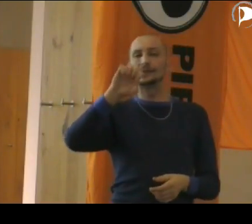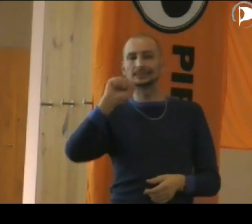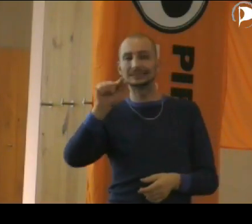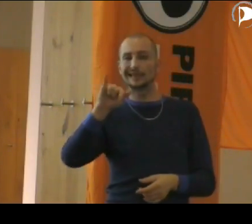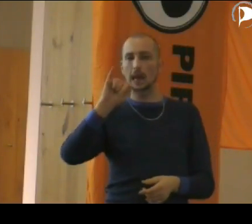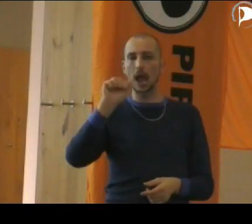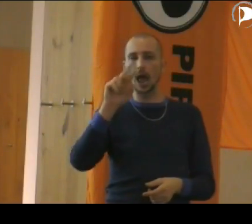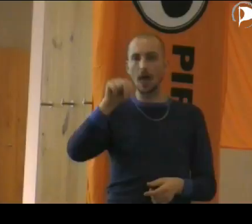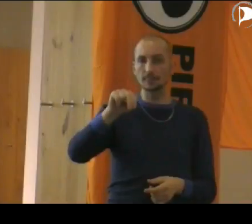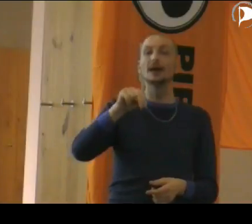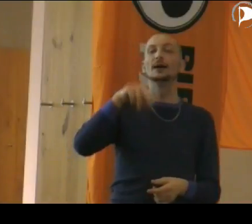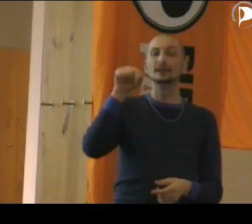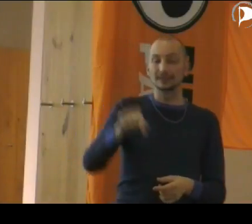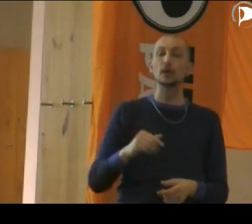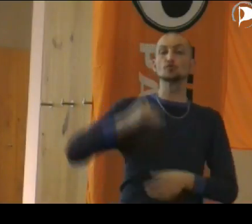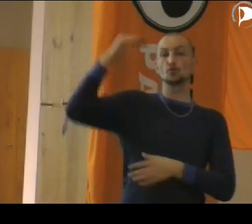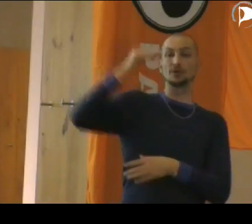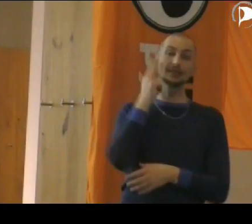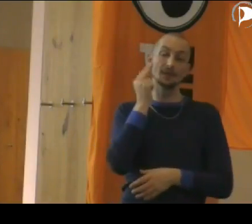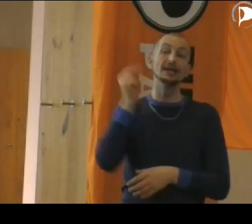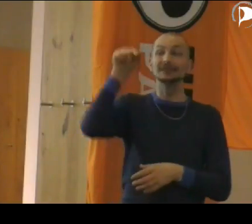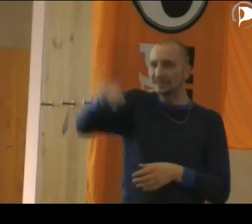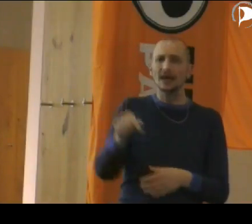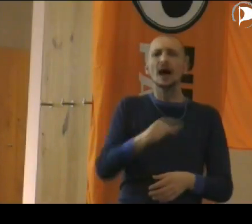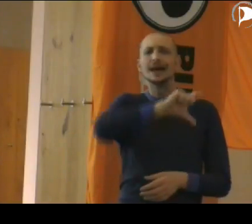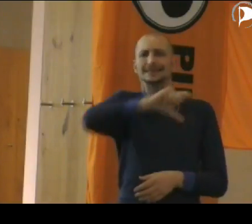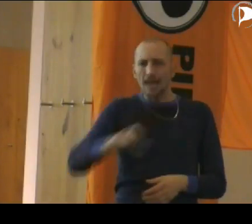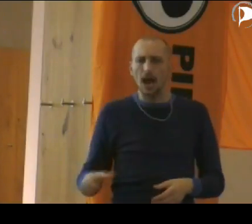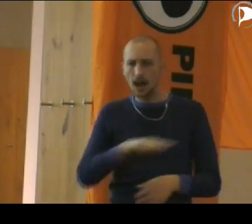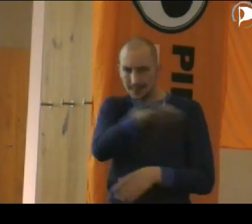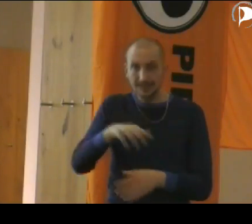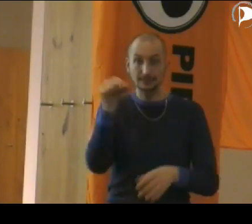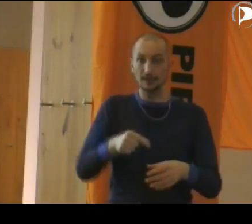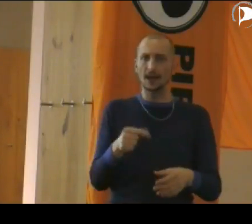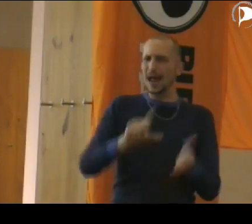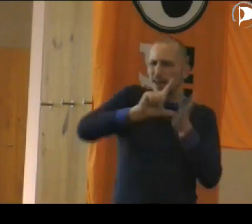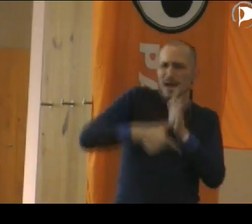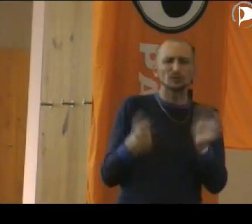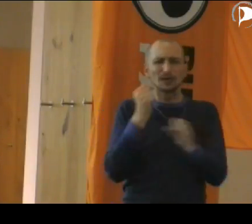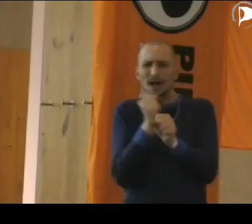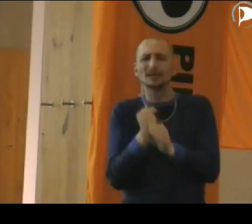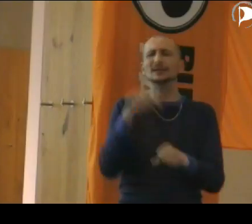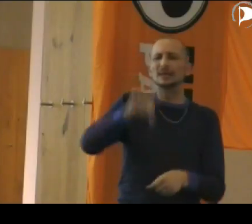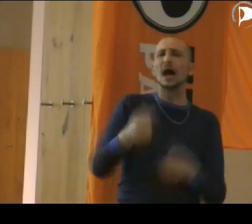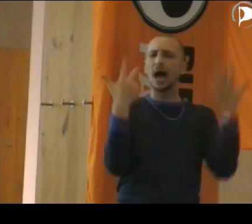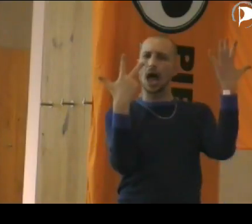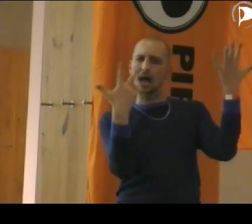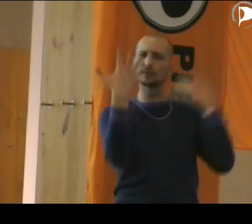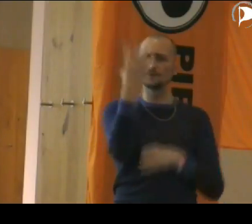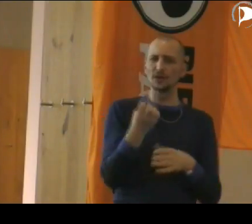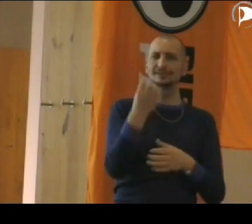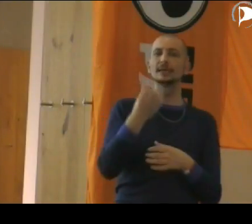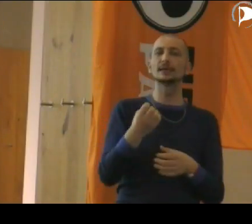was der kerl im stadion doch die beine gestellt und was war innerhalb von 48 stunden und schon die ersten 60 betten